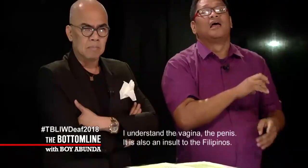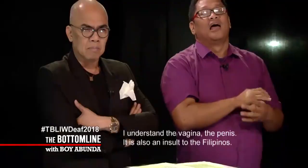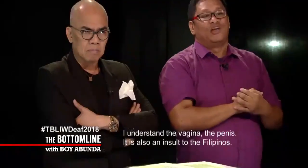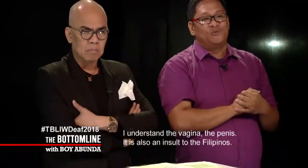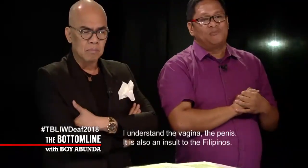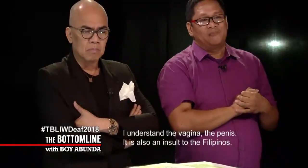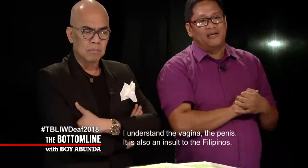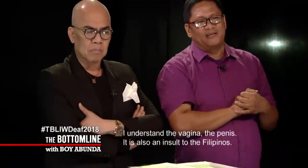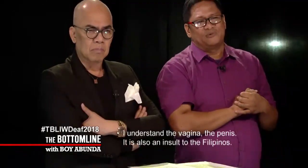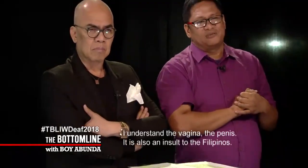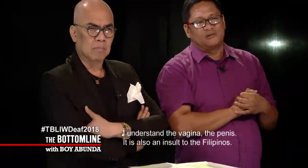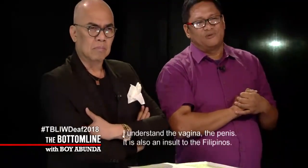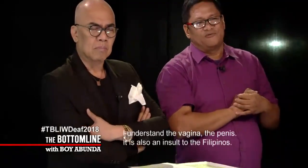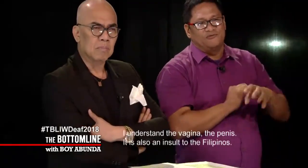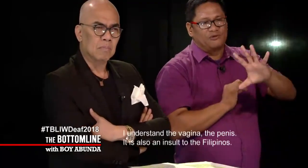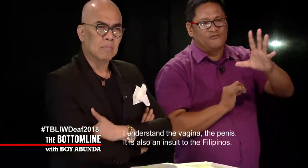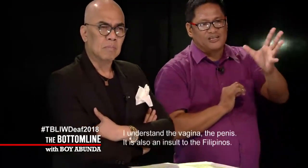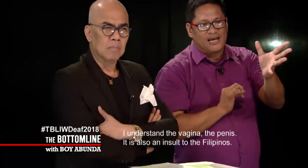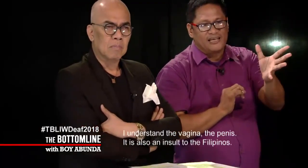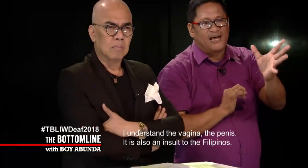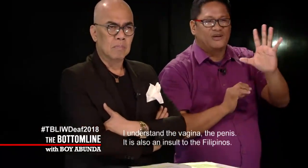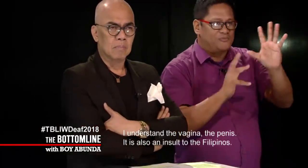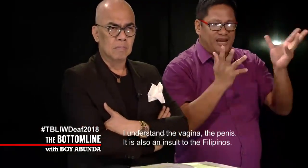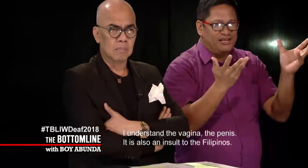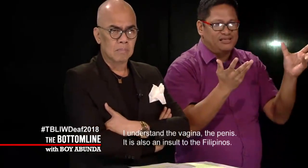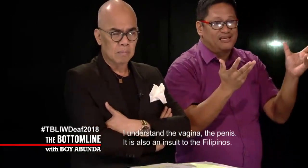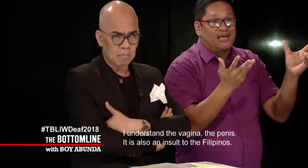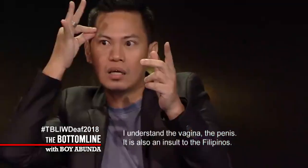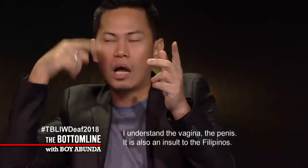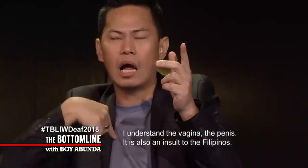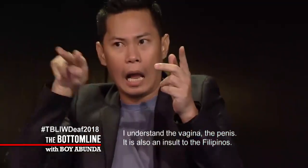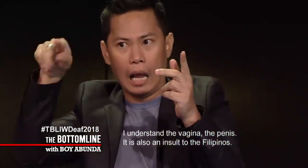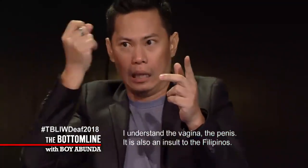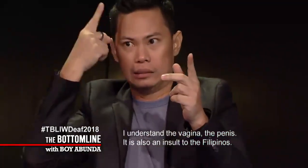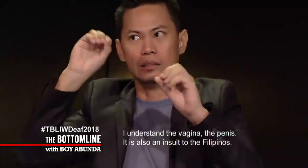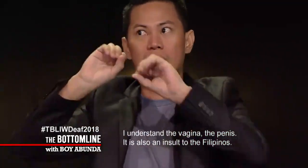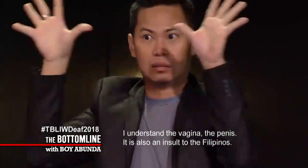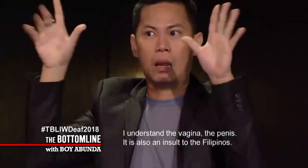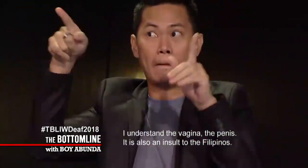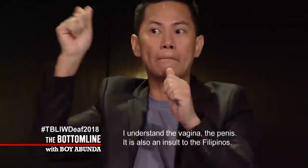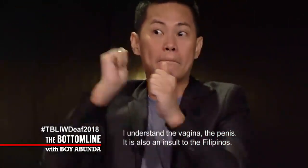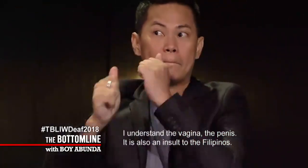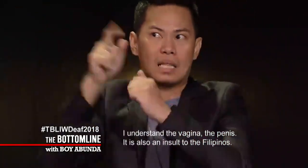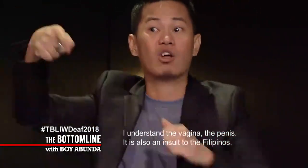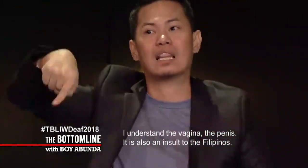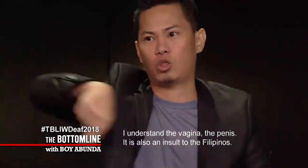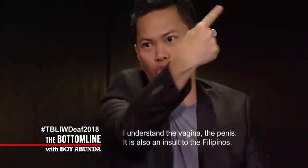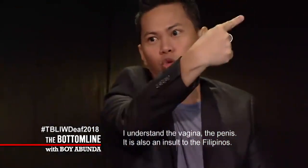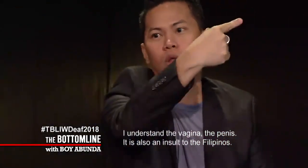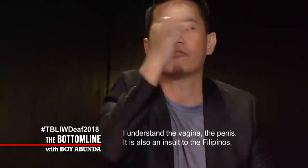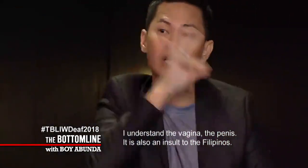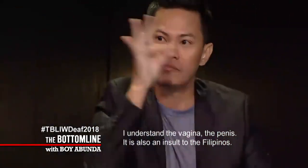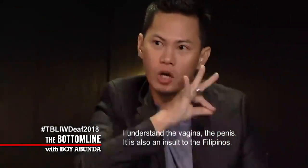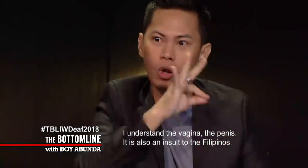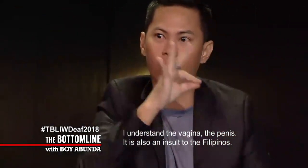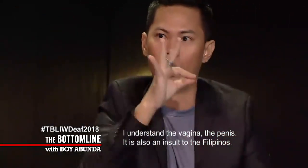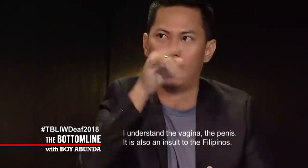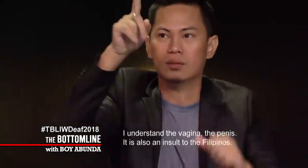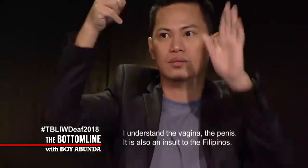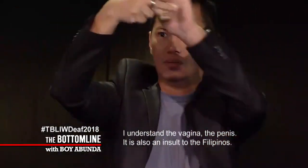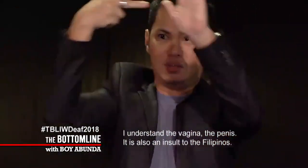nangyari. Yung yung vagina, yung penis, na nandyan, naiintindihan ko yon.